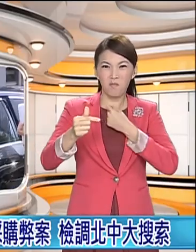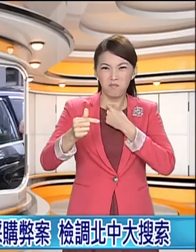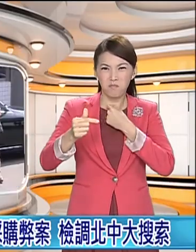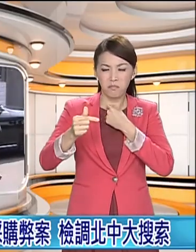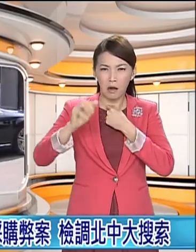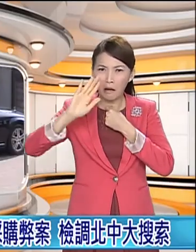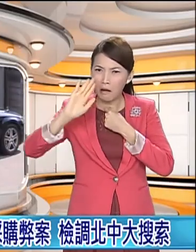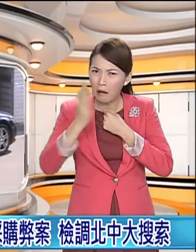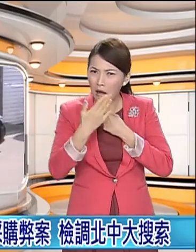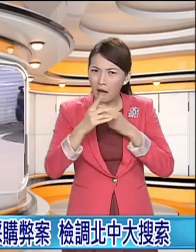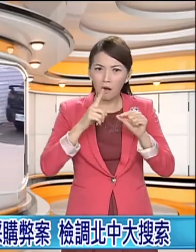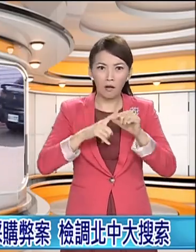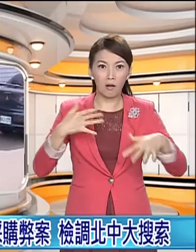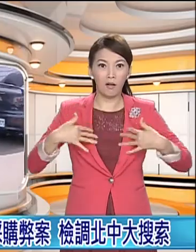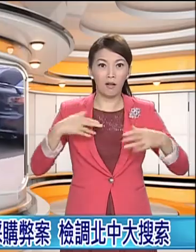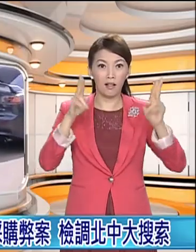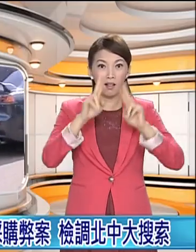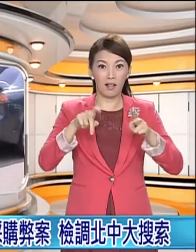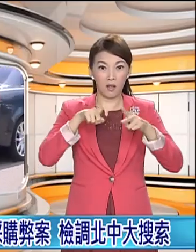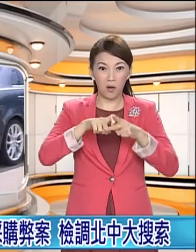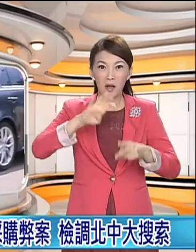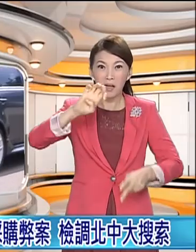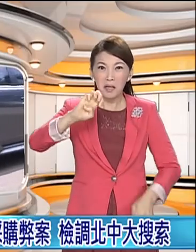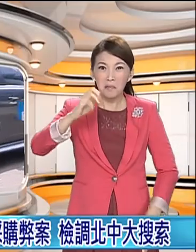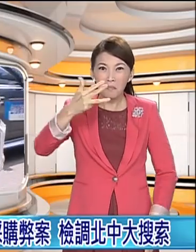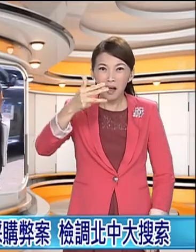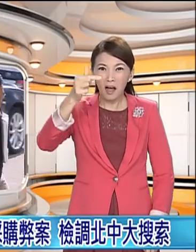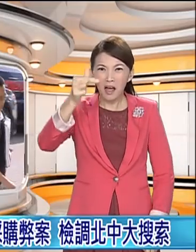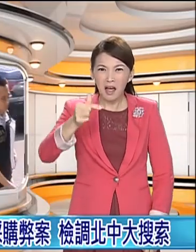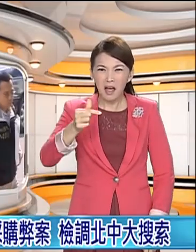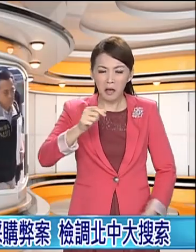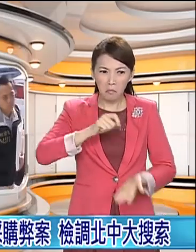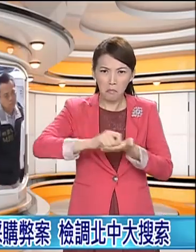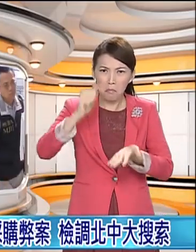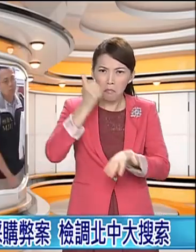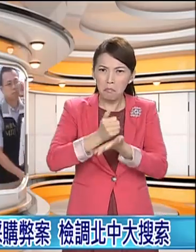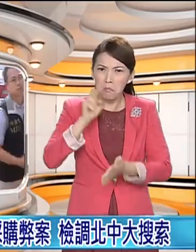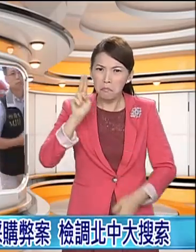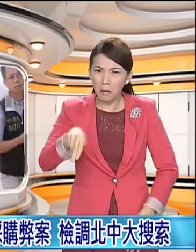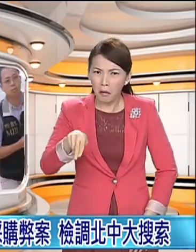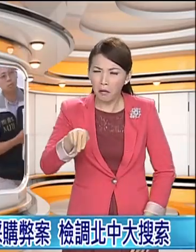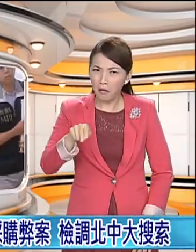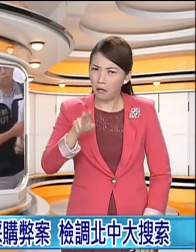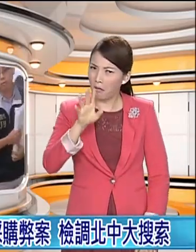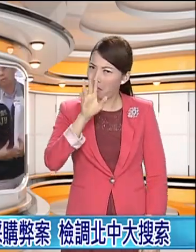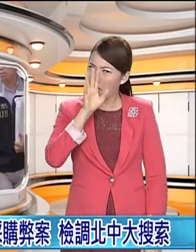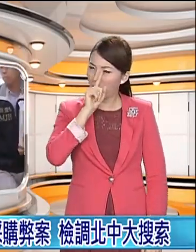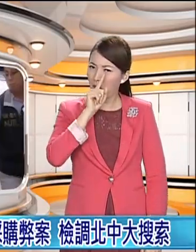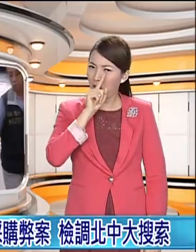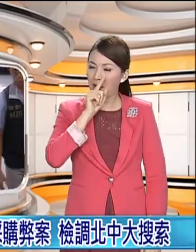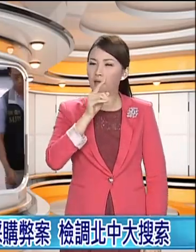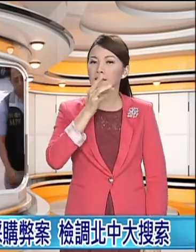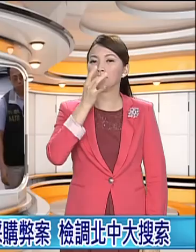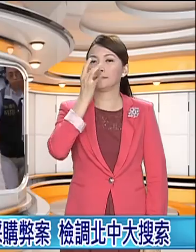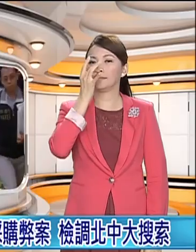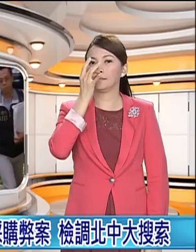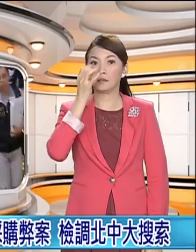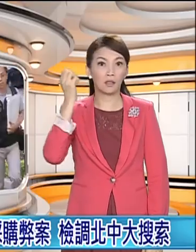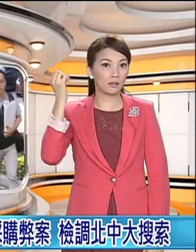48亿元就得标了。动力底盘系统传出是用中国制作的次级品来替